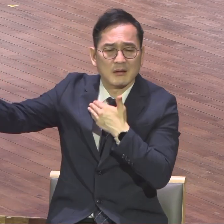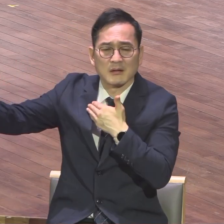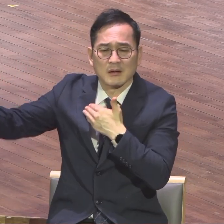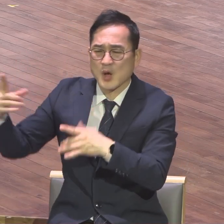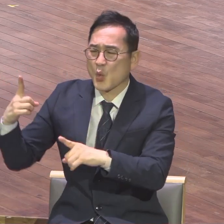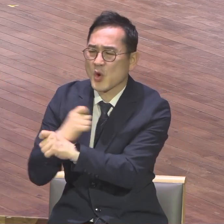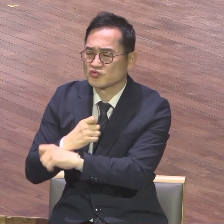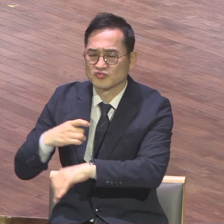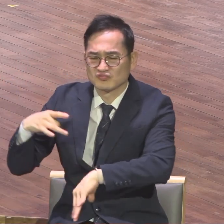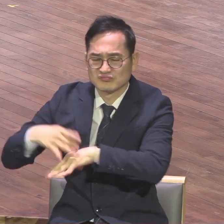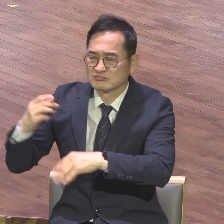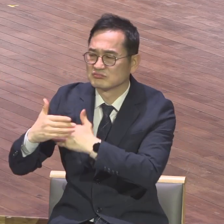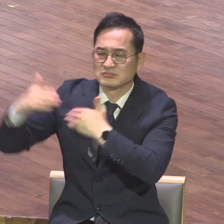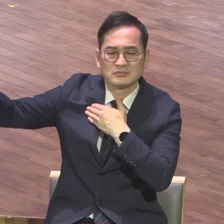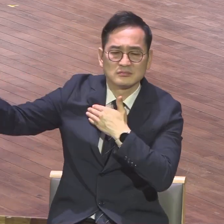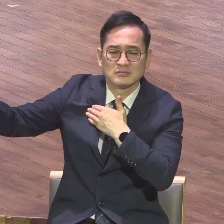흐려버리시고